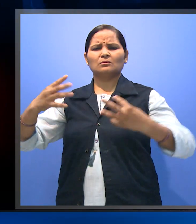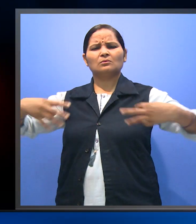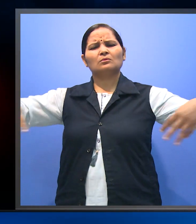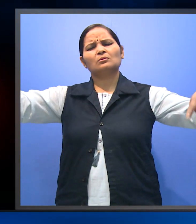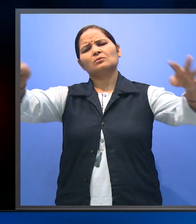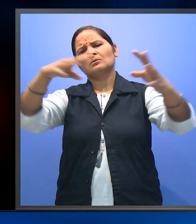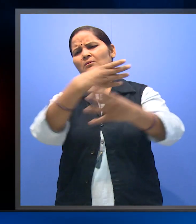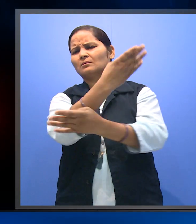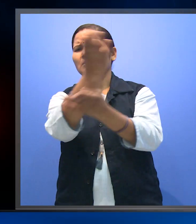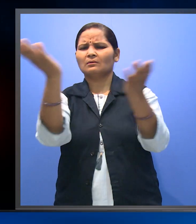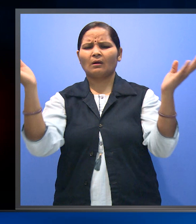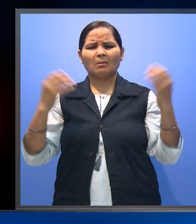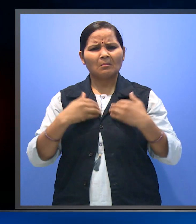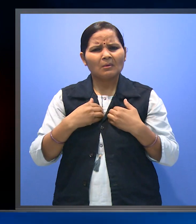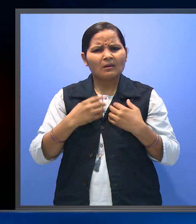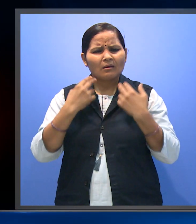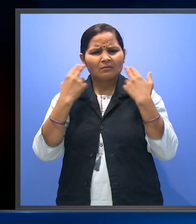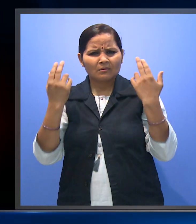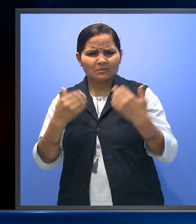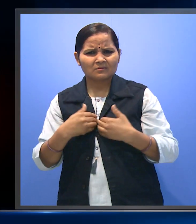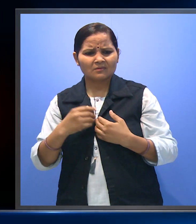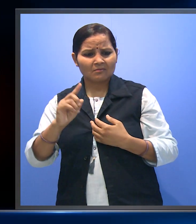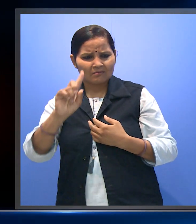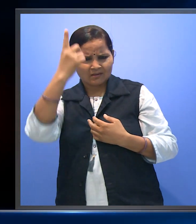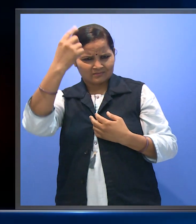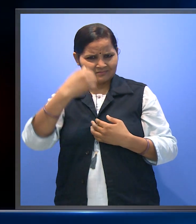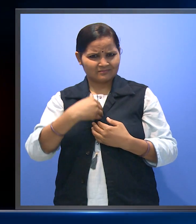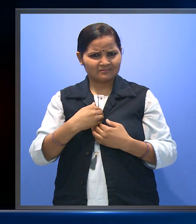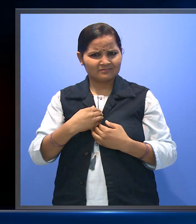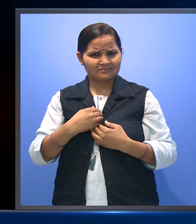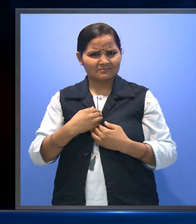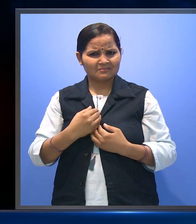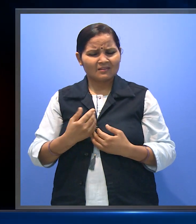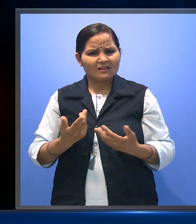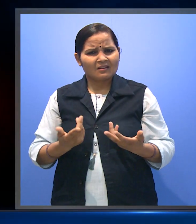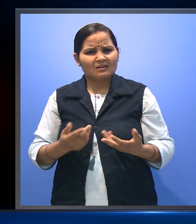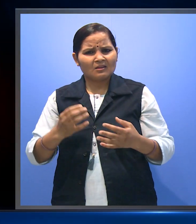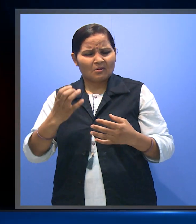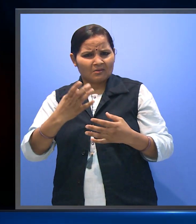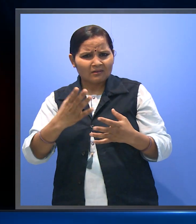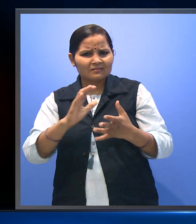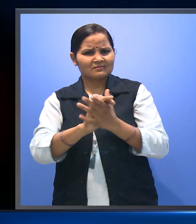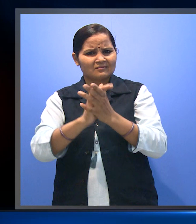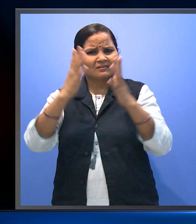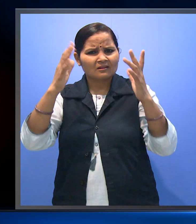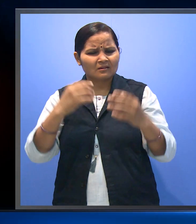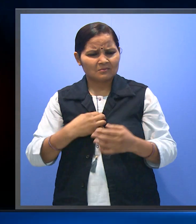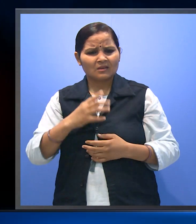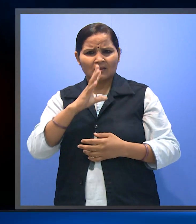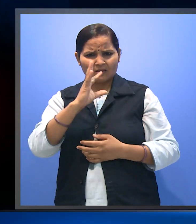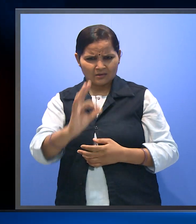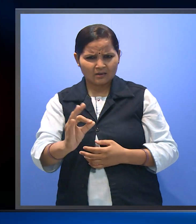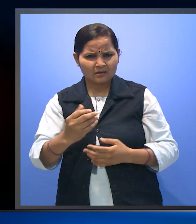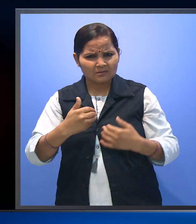जो फैली हुई है, मुझे सभी श्रेष्ठ मानते हैं, मेरी प्रशंसा करते हैं, क्या मैं